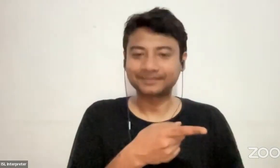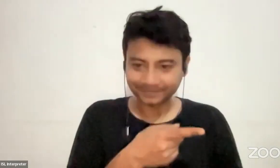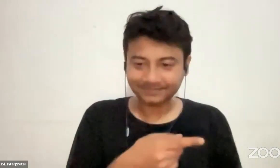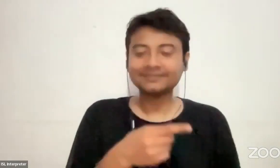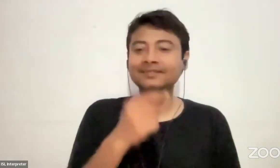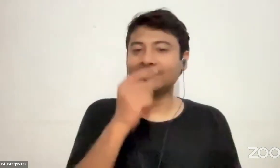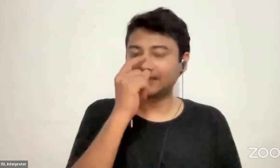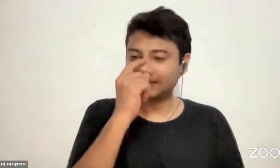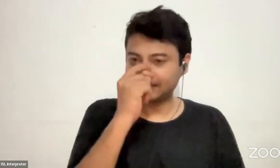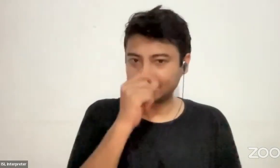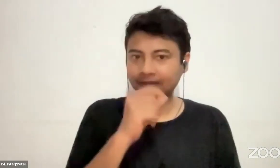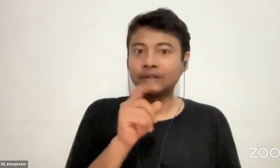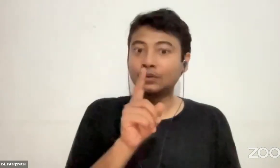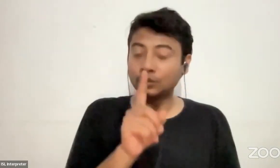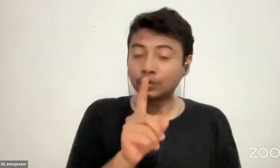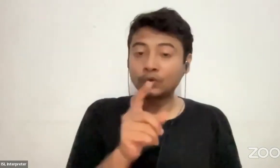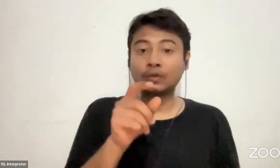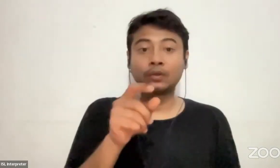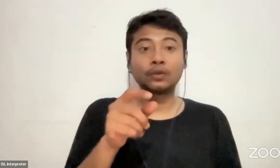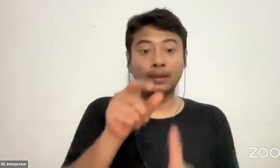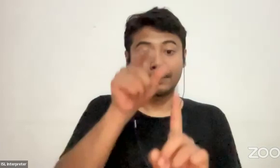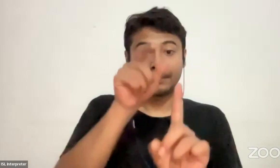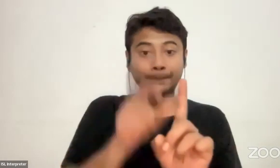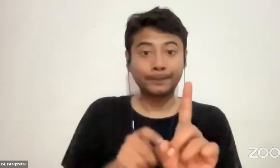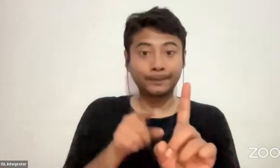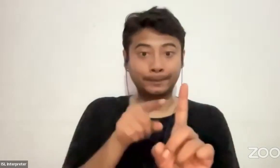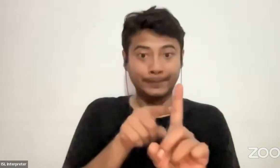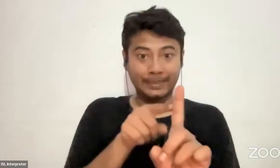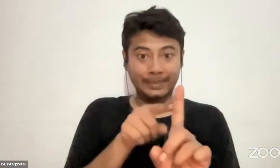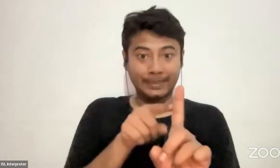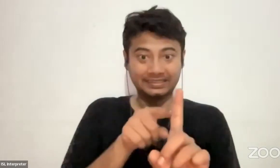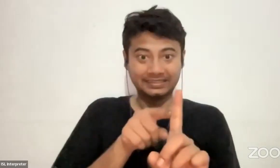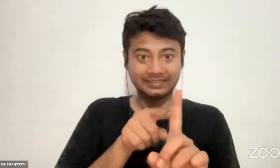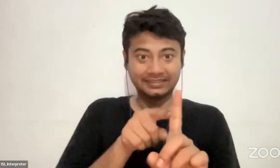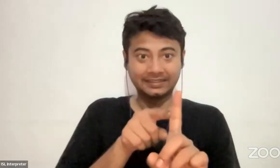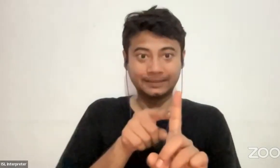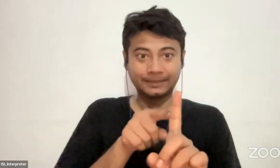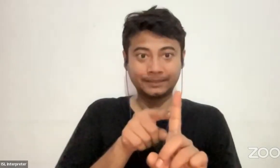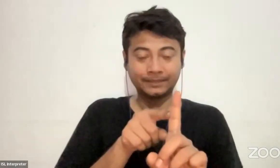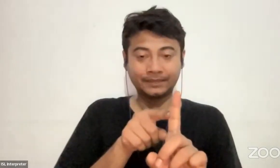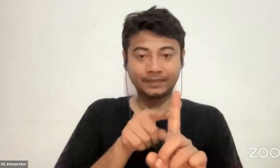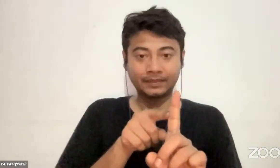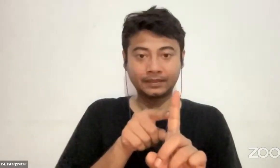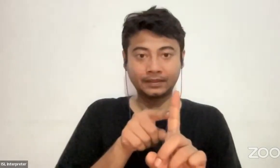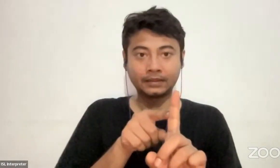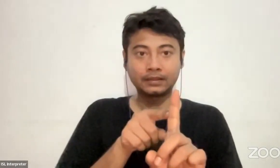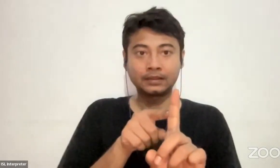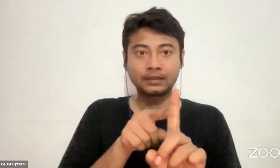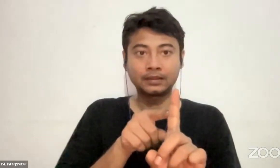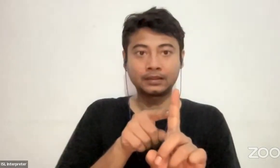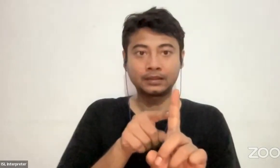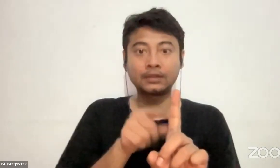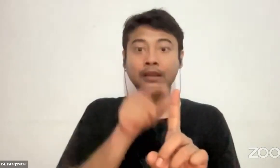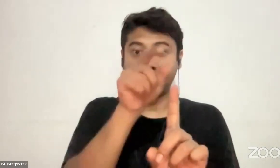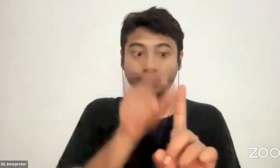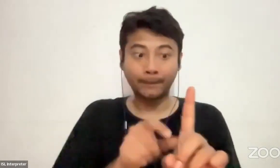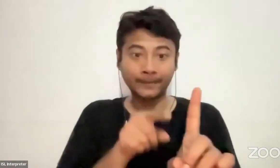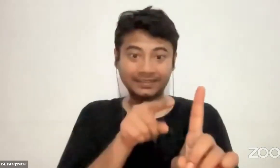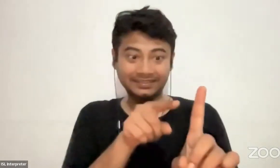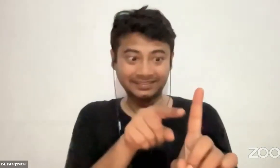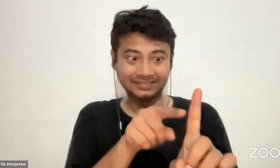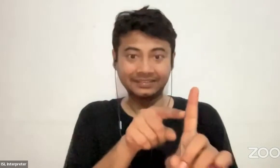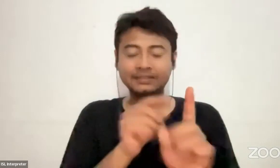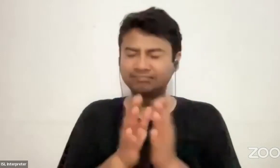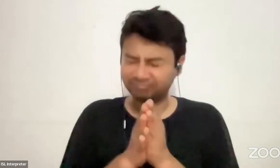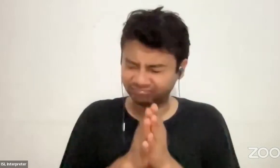बुरा होगा, वो अपने जो पूजक हैं, जो श्रद्धालु हैं, भक्त हैं, उनको उस वस्तु को प्राप्त दे देते हैं, प्रदान कर देते